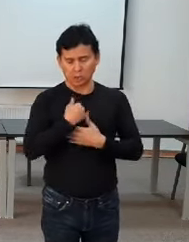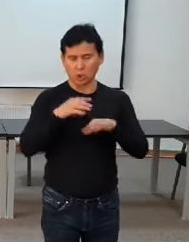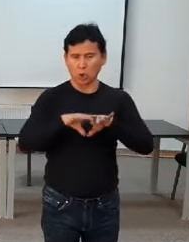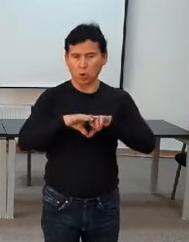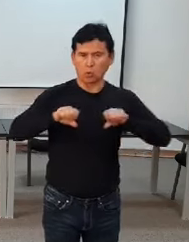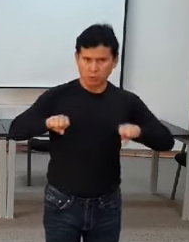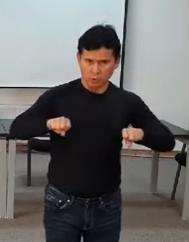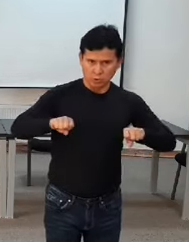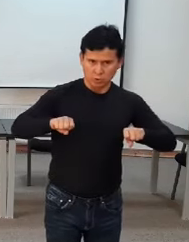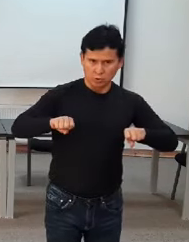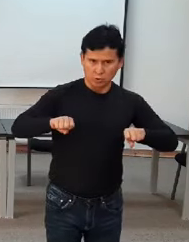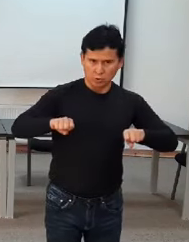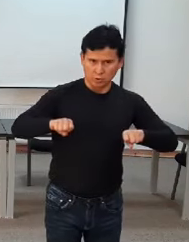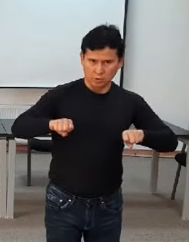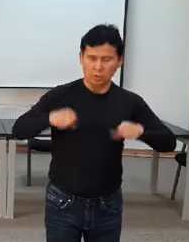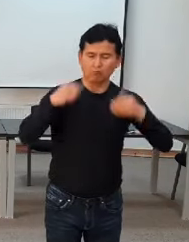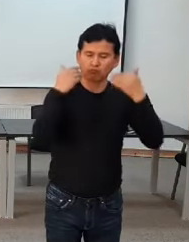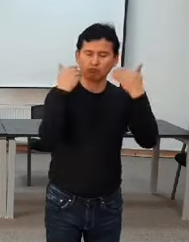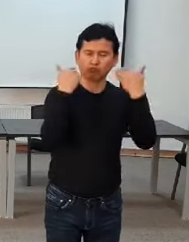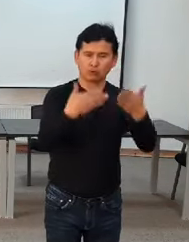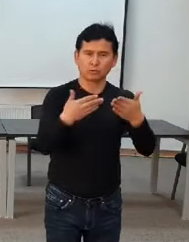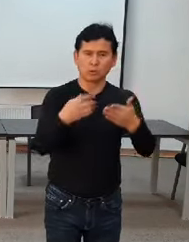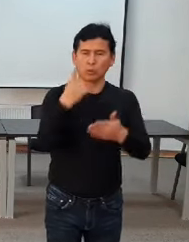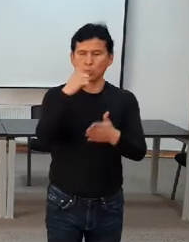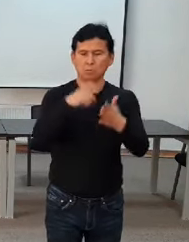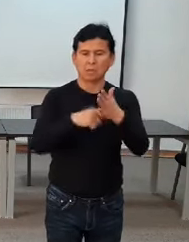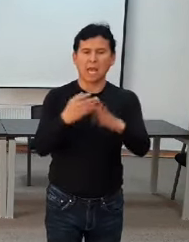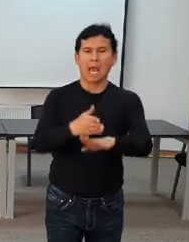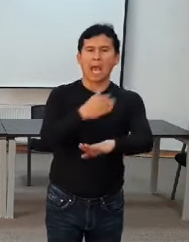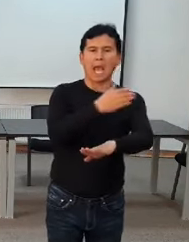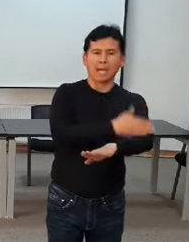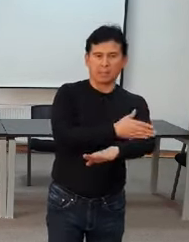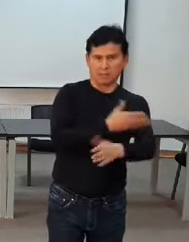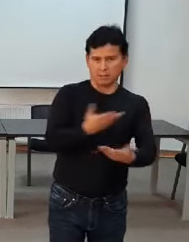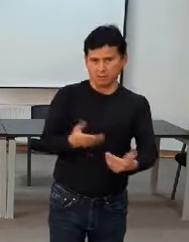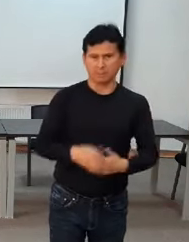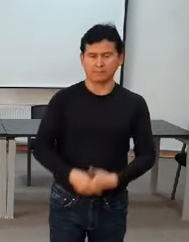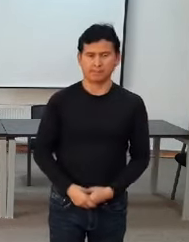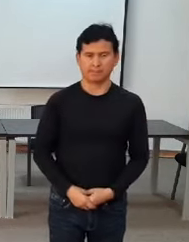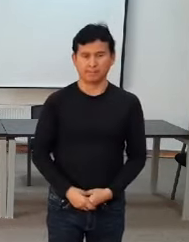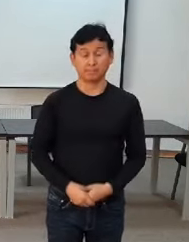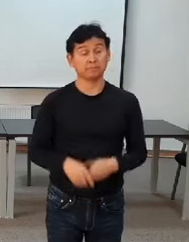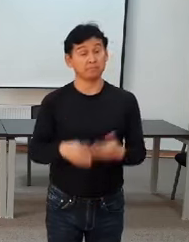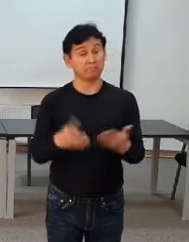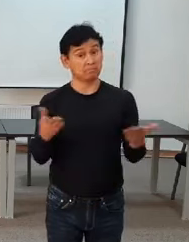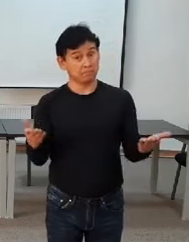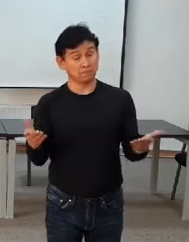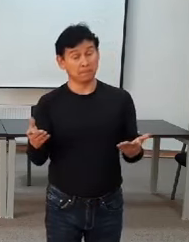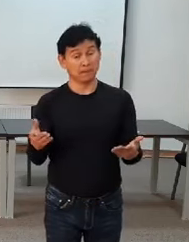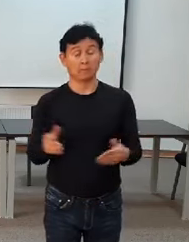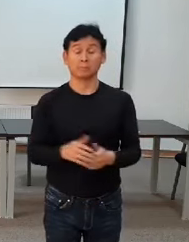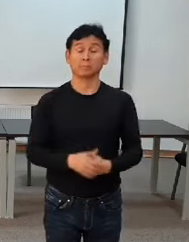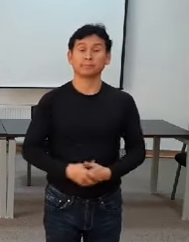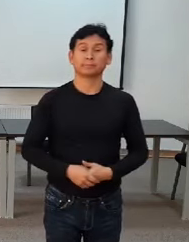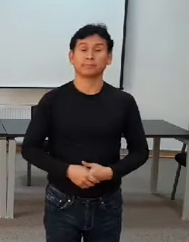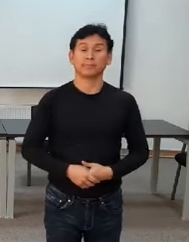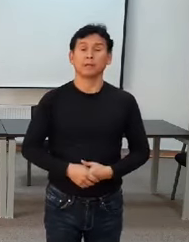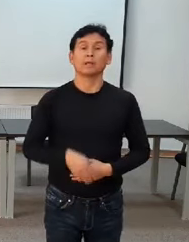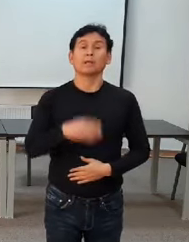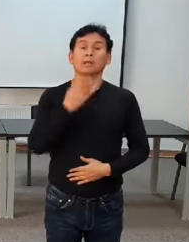que se entregaran un mes antes de lo habitual. Eso por un lado,